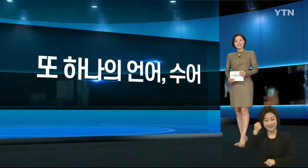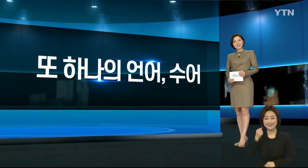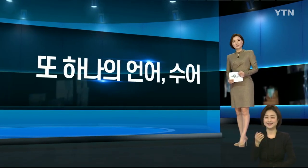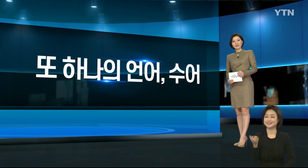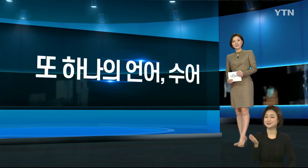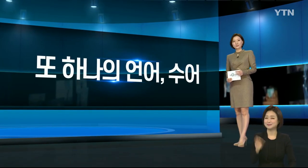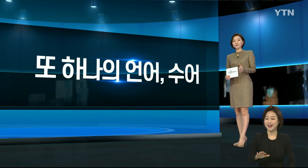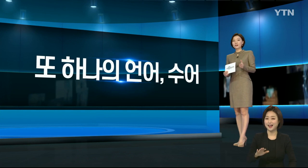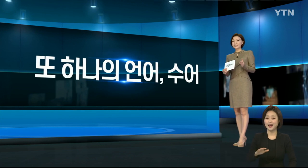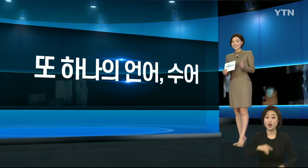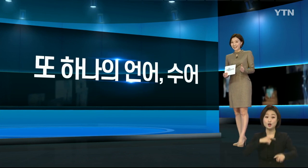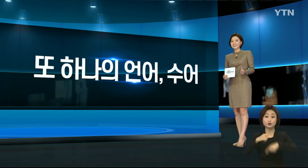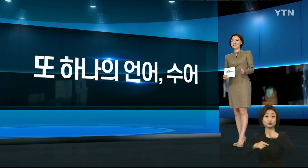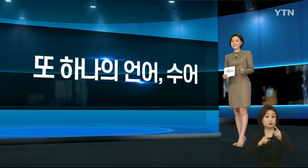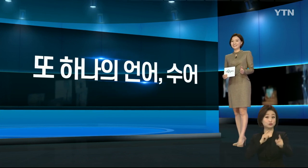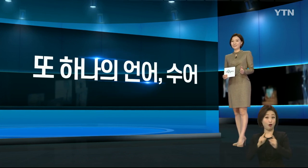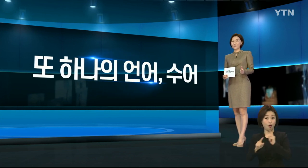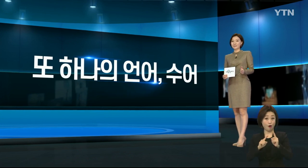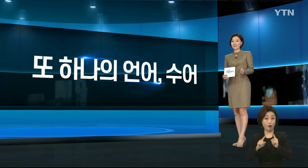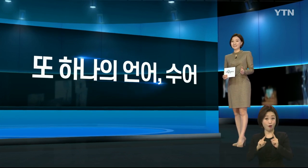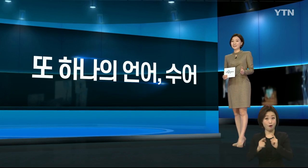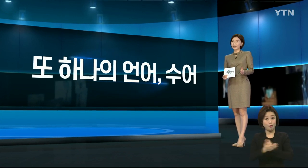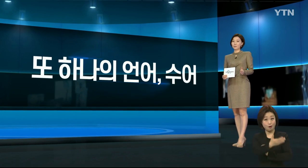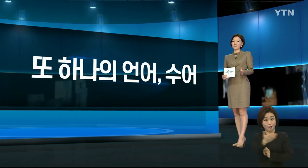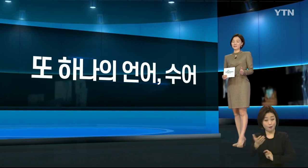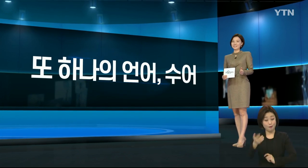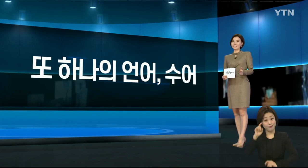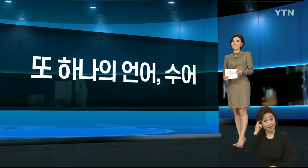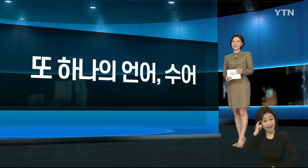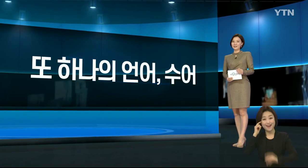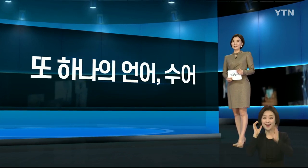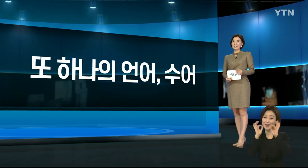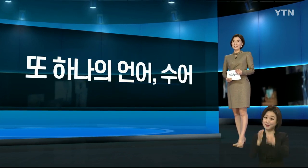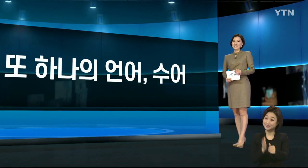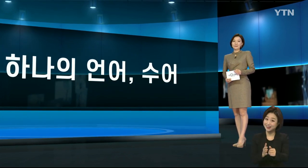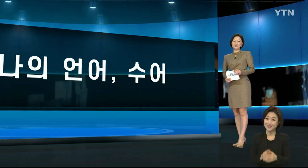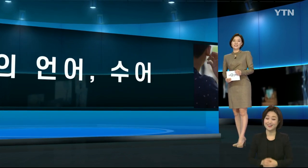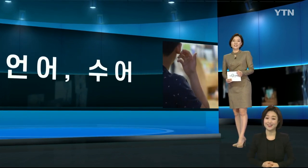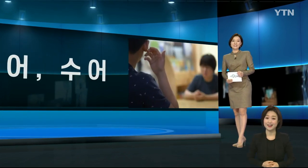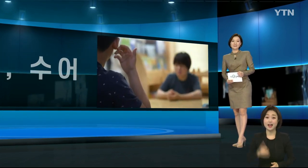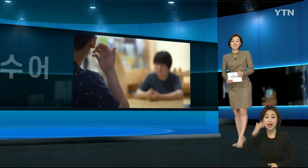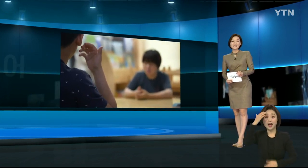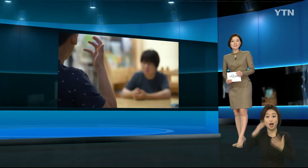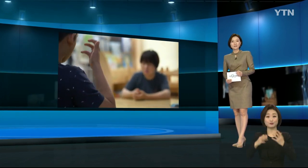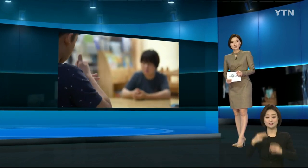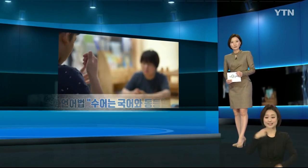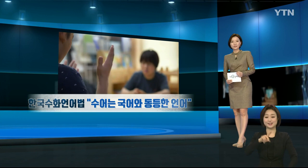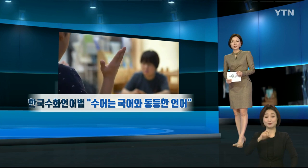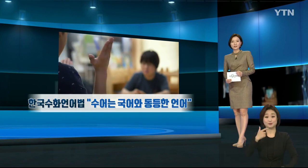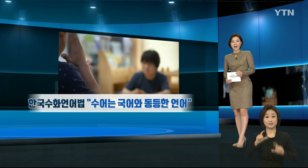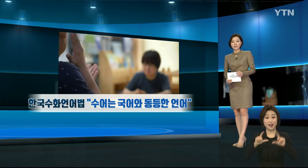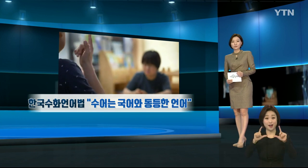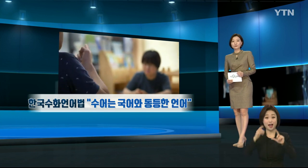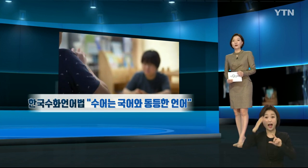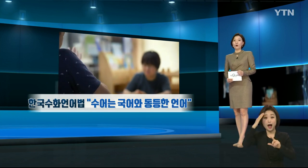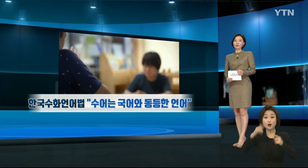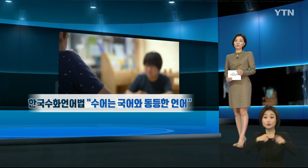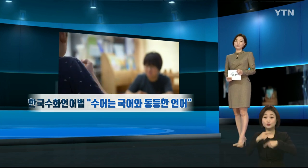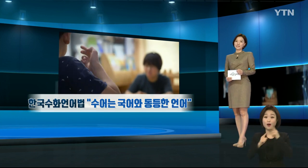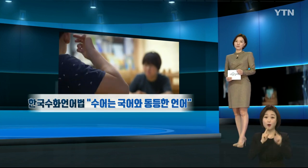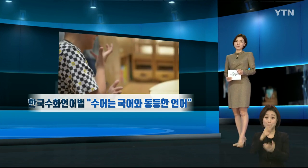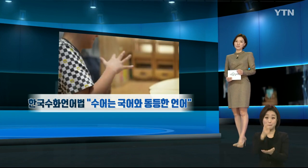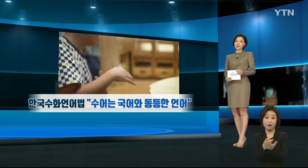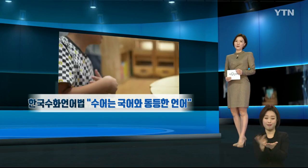쉽죠. 하지만 수어 그 자체에 대해서 잘 생각해 본 적은 있으신가요? 우리나라에서는 2016년 한국